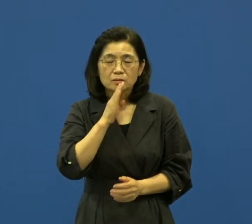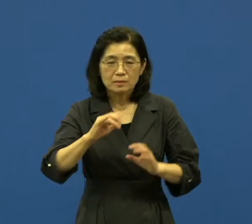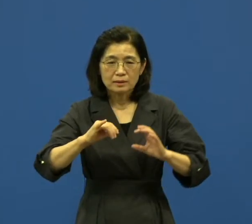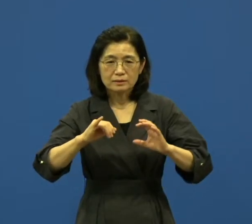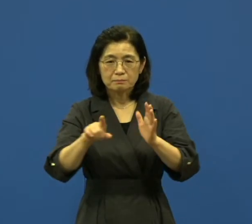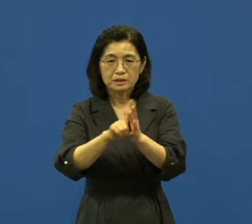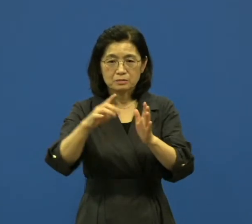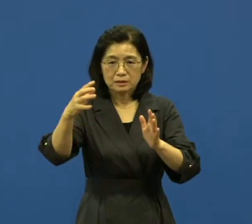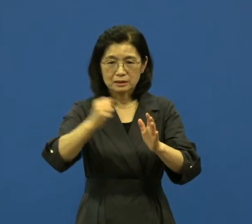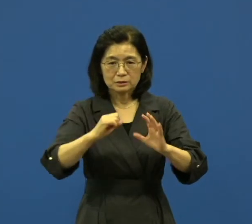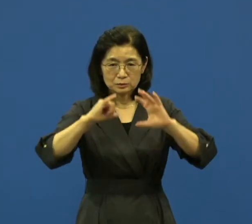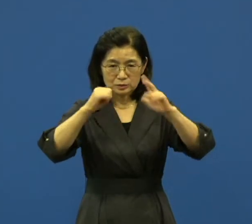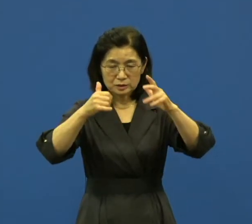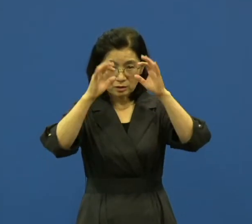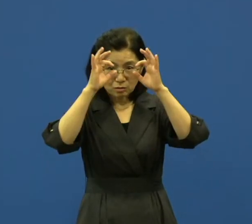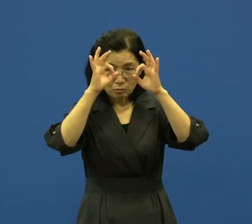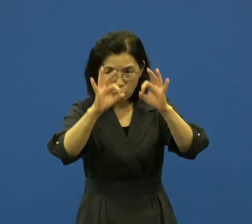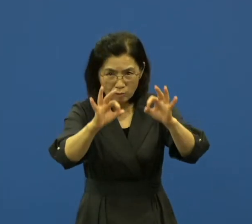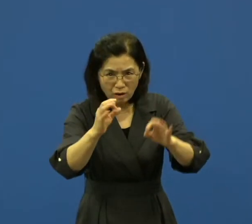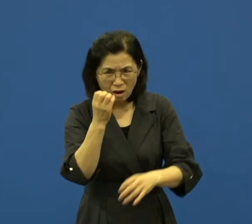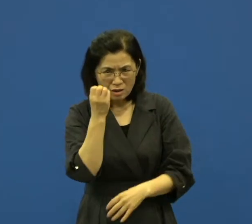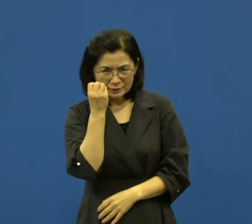신묘막측해요.